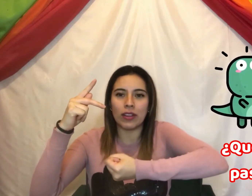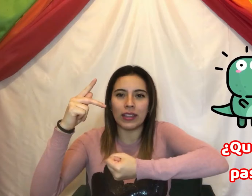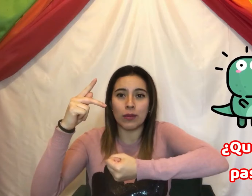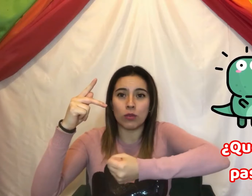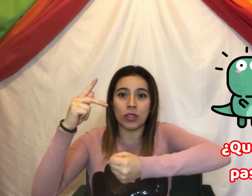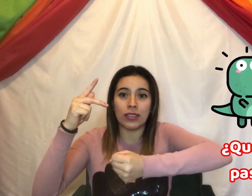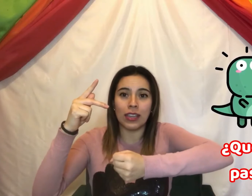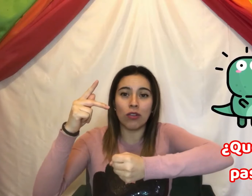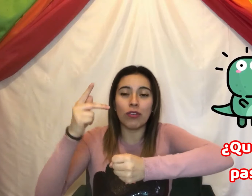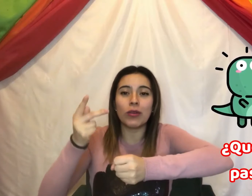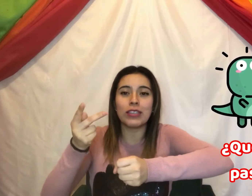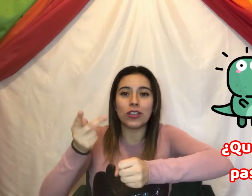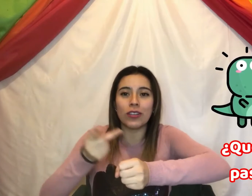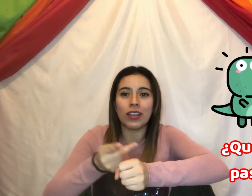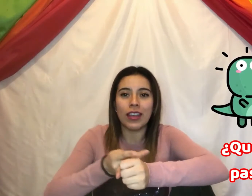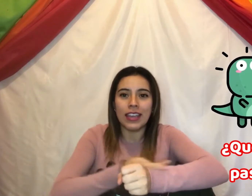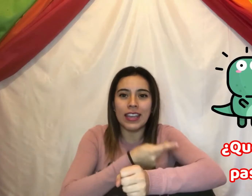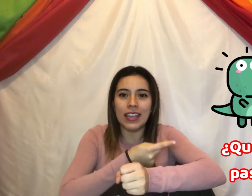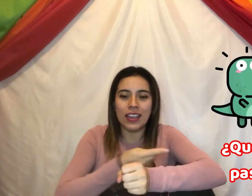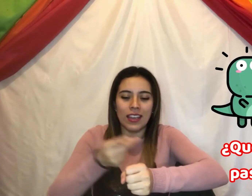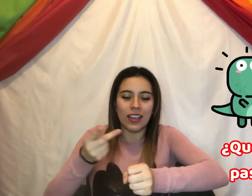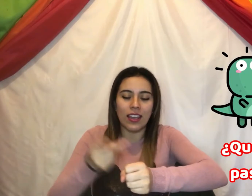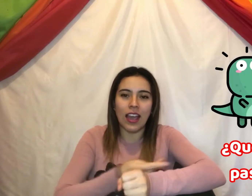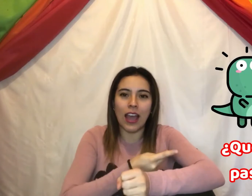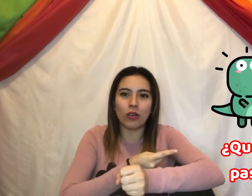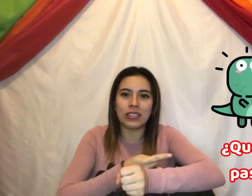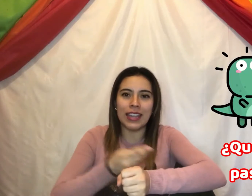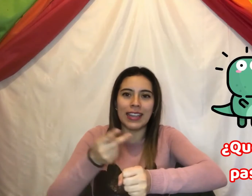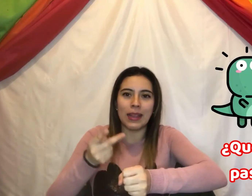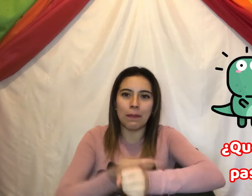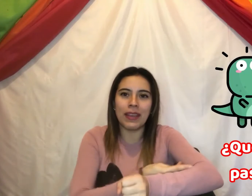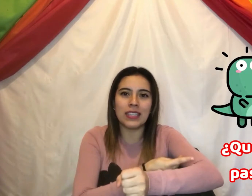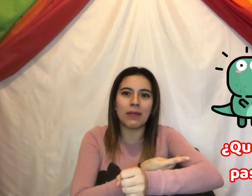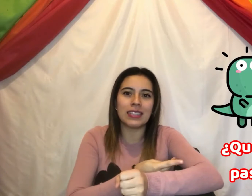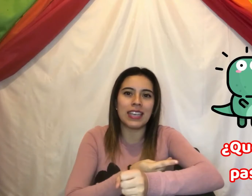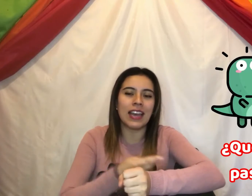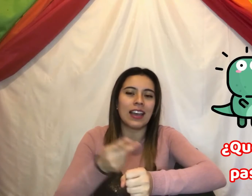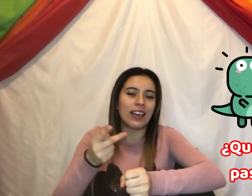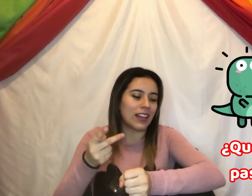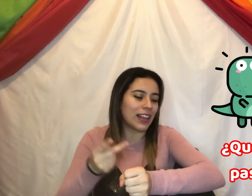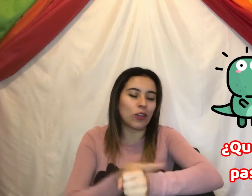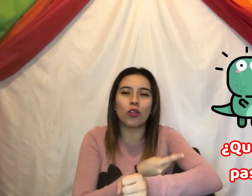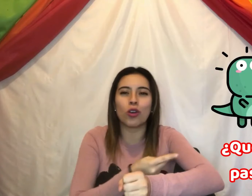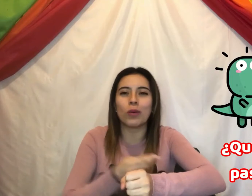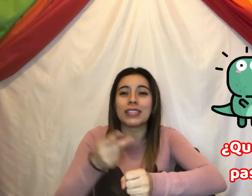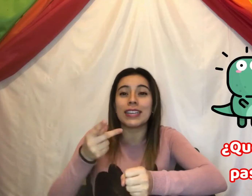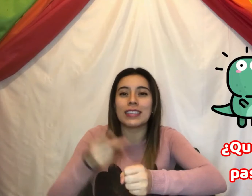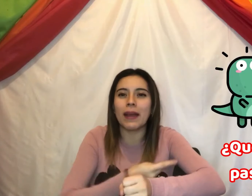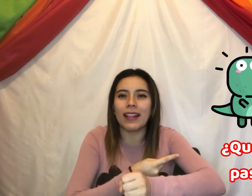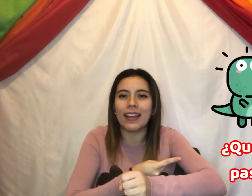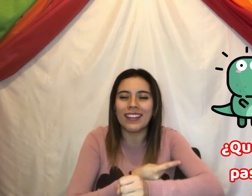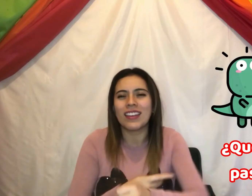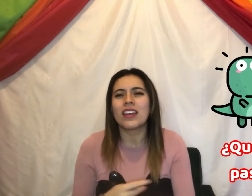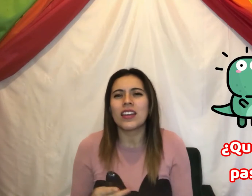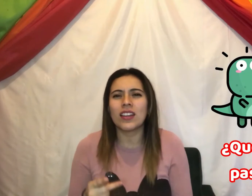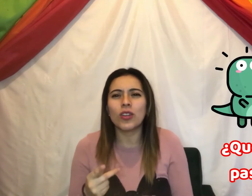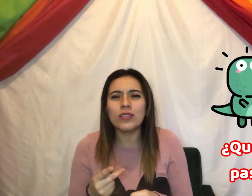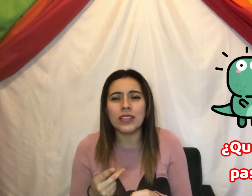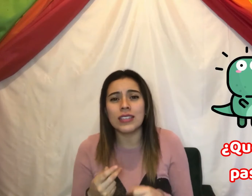tenemos en esta configuración y acostadita la P se va hacia el codo, como que se resbala. Entonces, si vamos